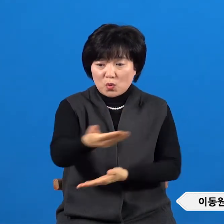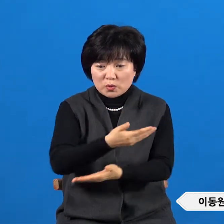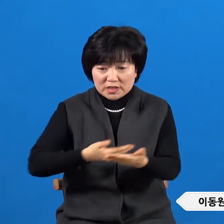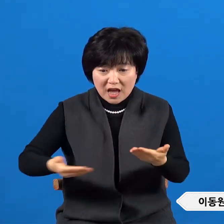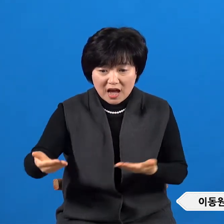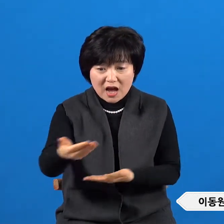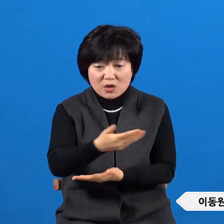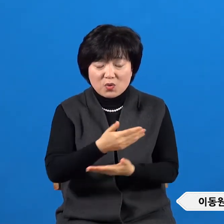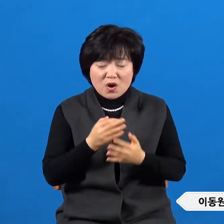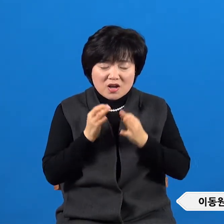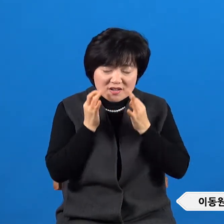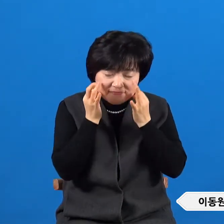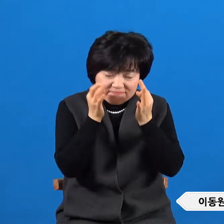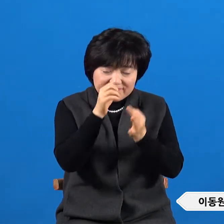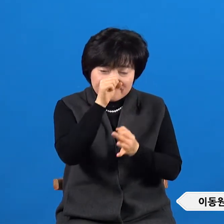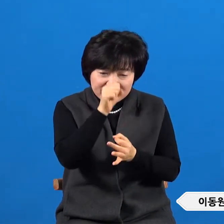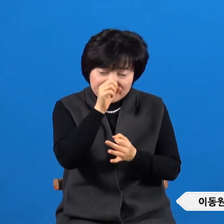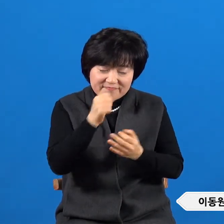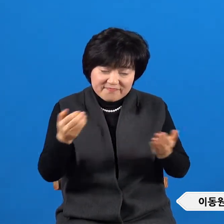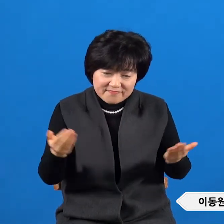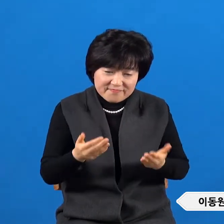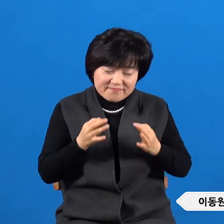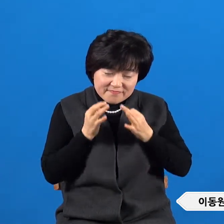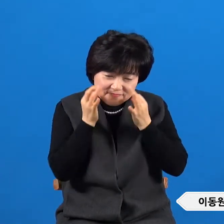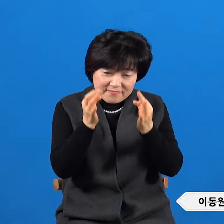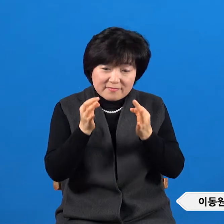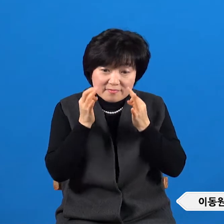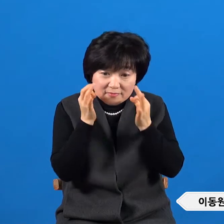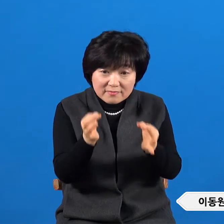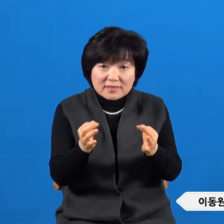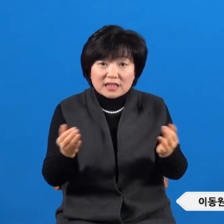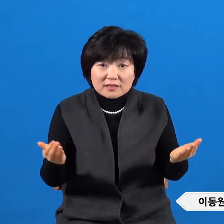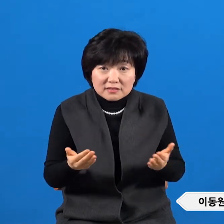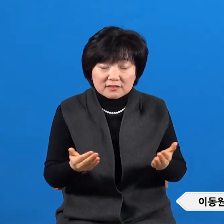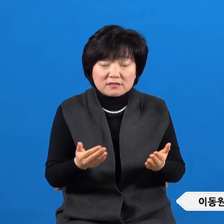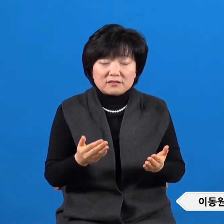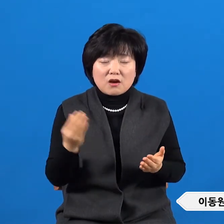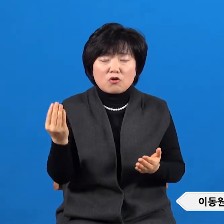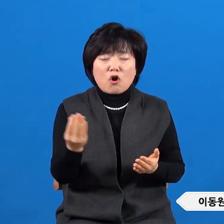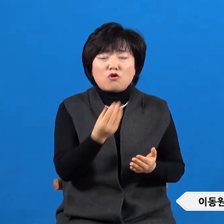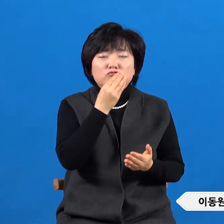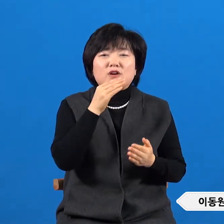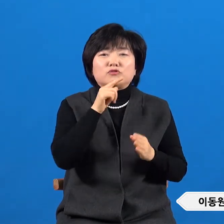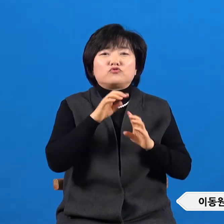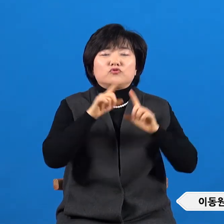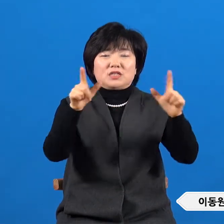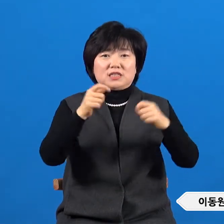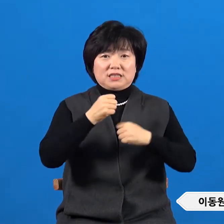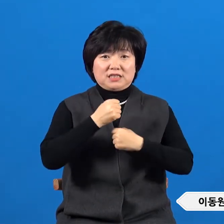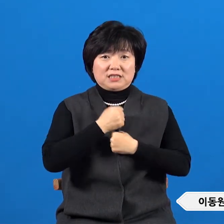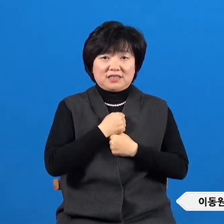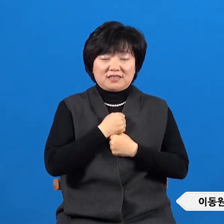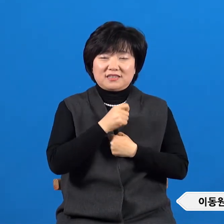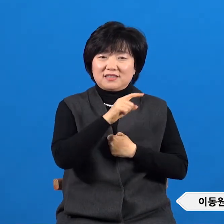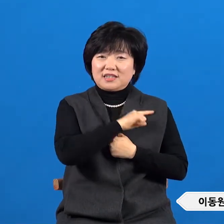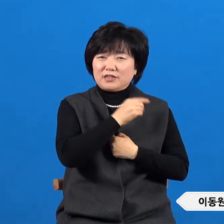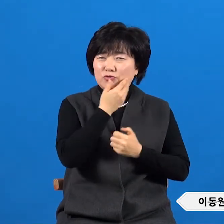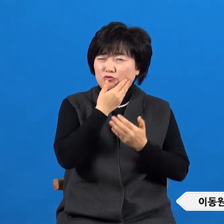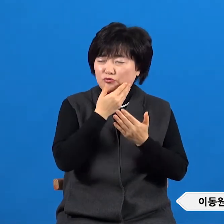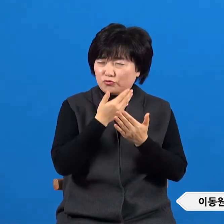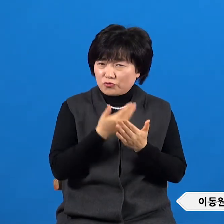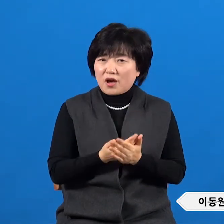교제하며 선한 일에 힘쓰는 주일 성수는 우리들의 성화를 위한 가장 중요한